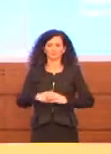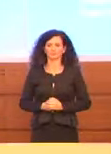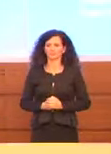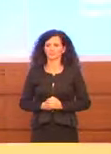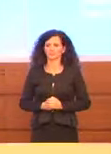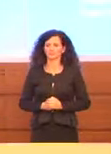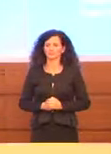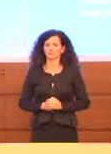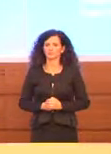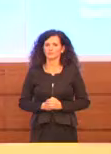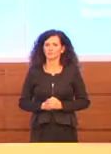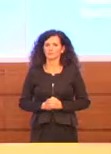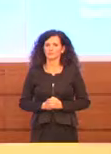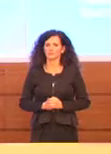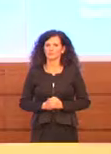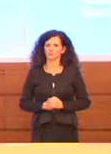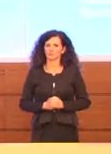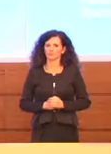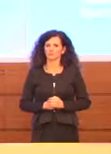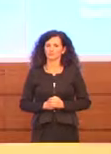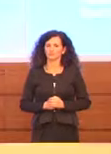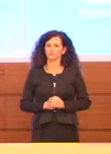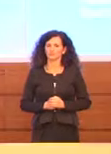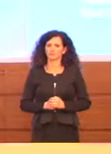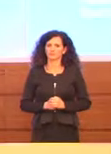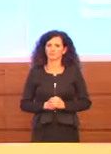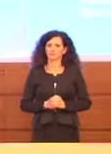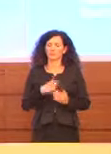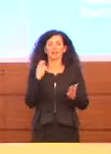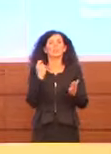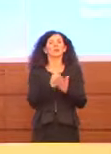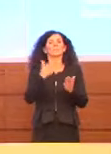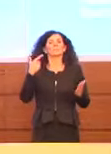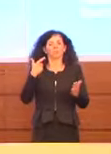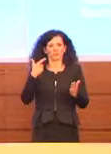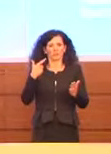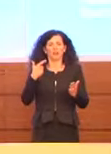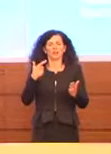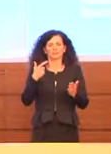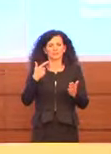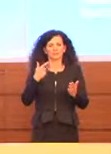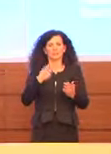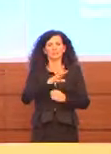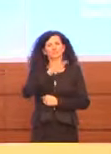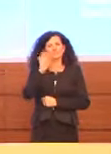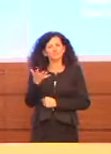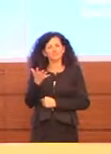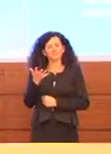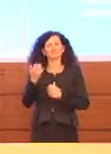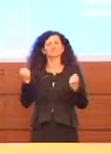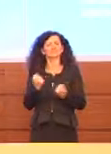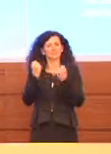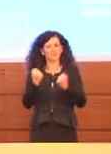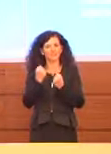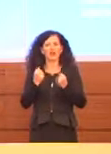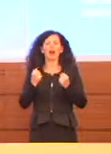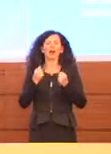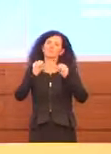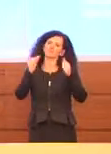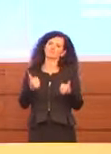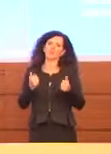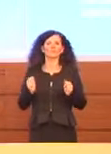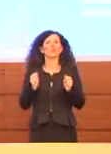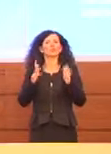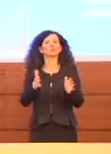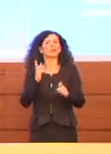anche importante è stata una nuova forma di volontariato che abbiamo sperimentato quella